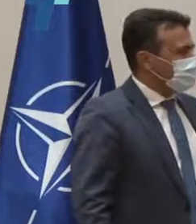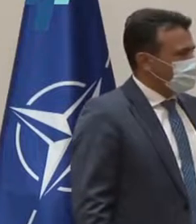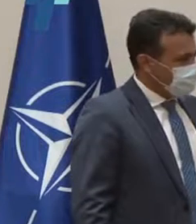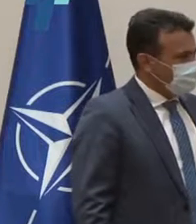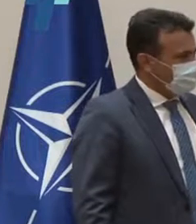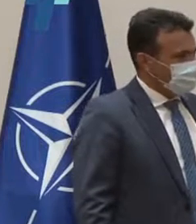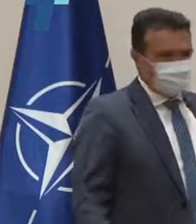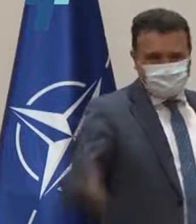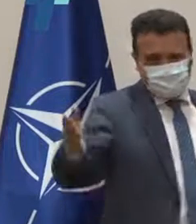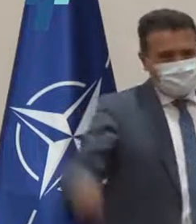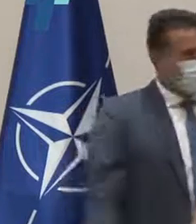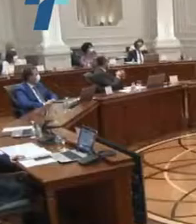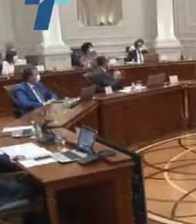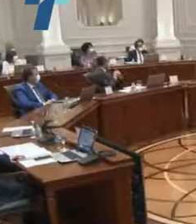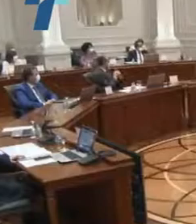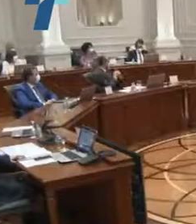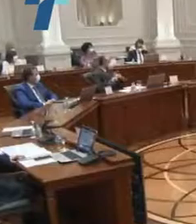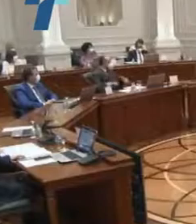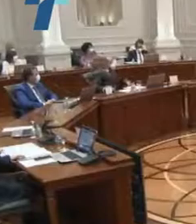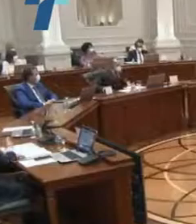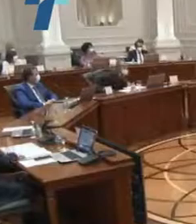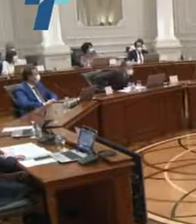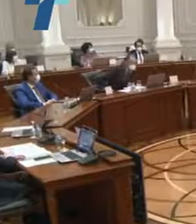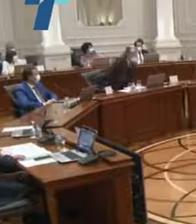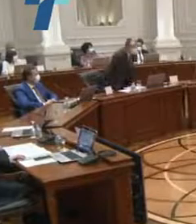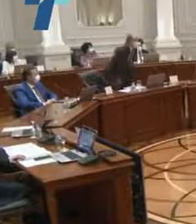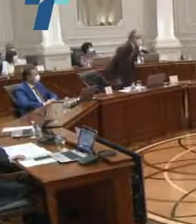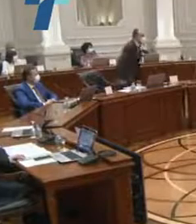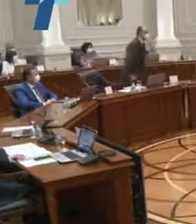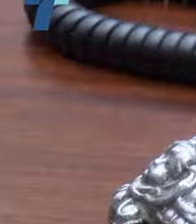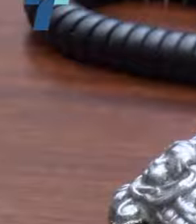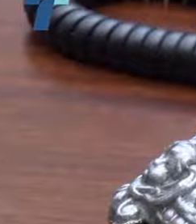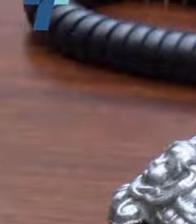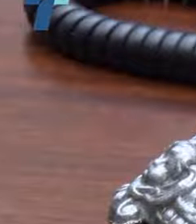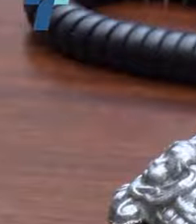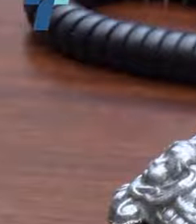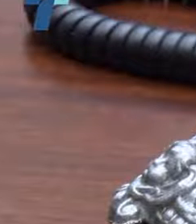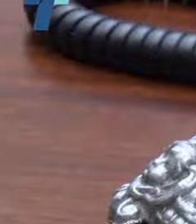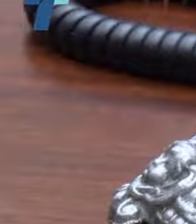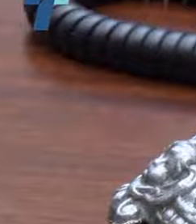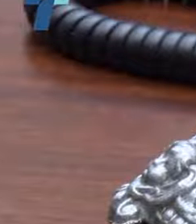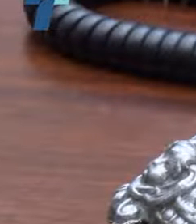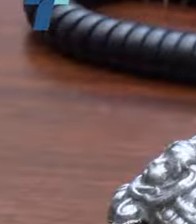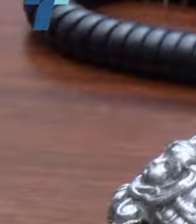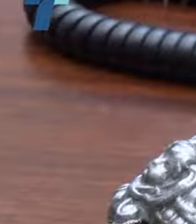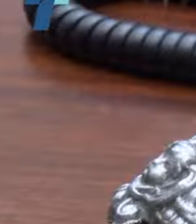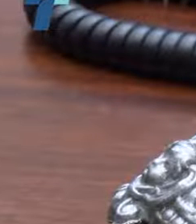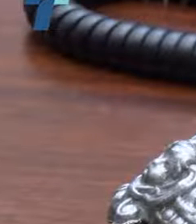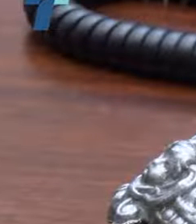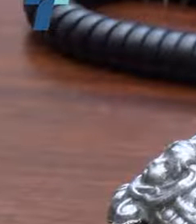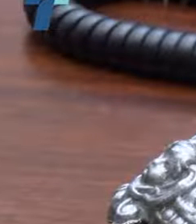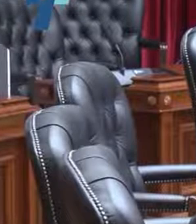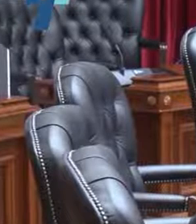на внатрешните комисии преку кои се извлекуваат екстра приходи за вработени во Министерството, но и намалување на привилегиите и